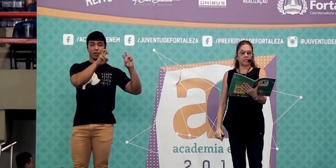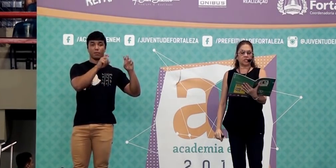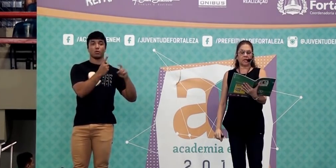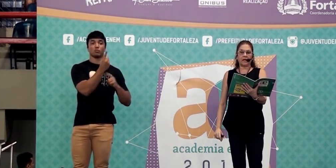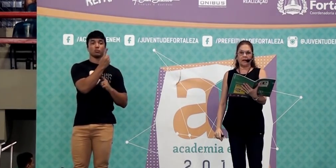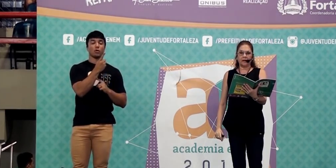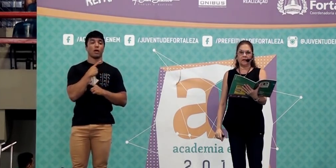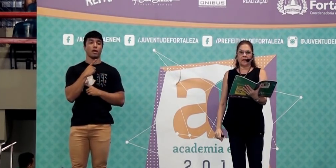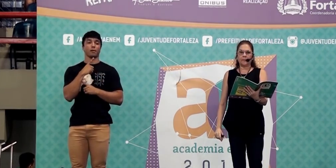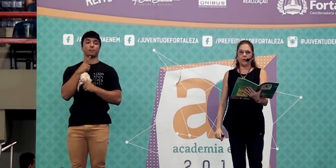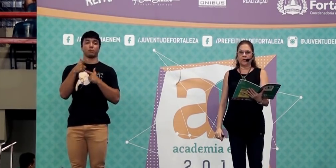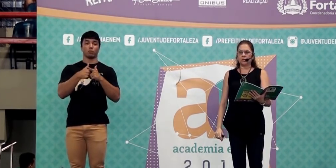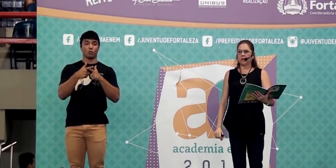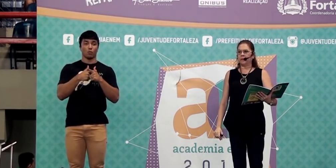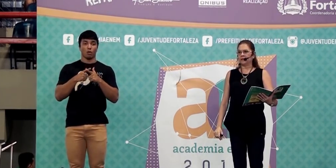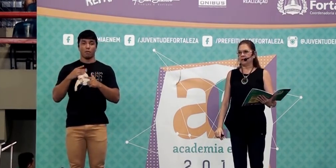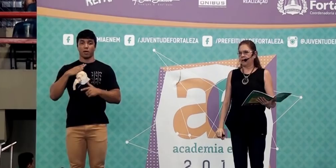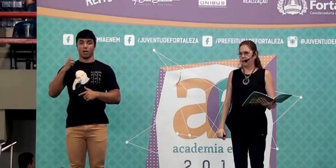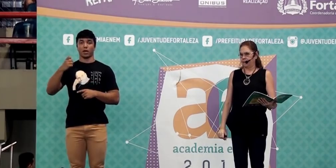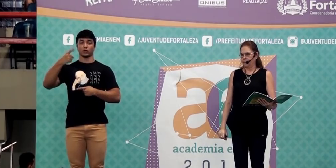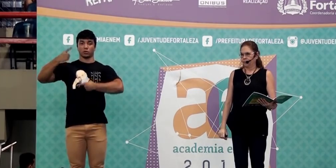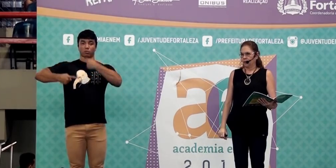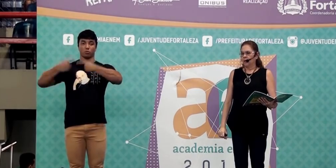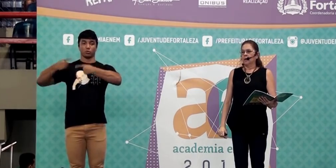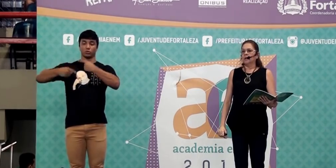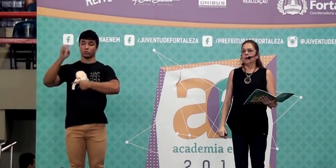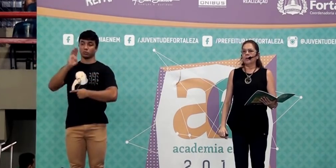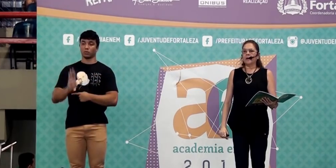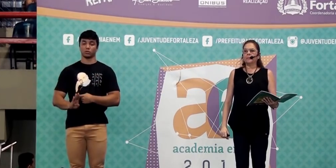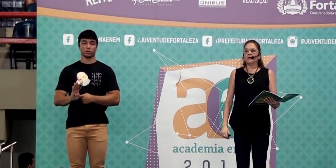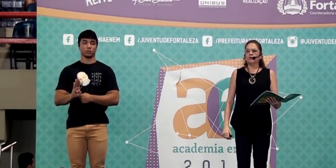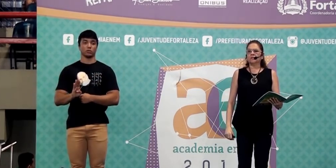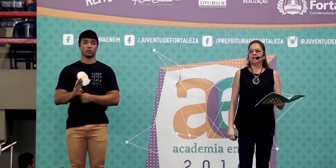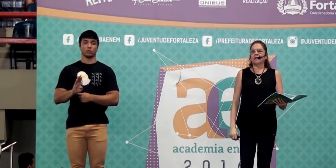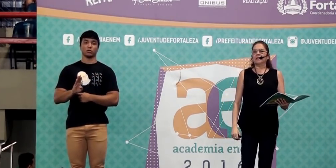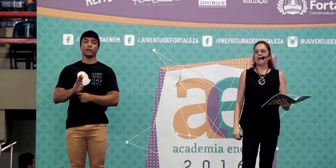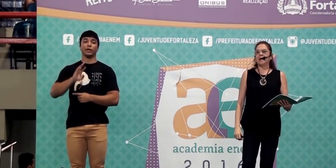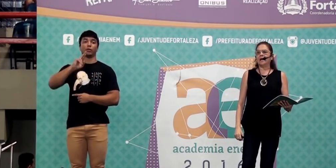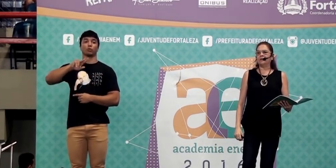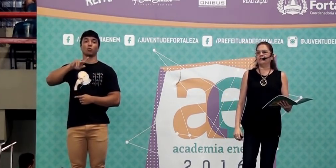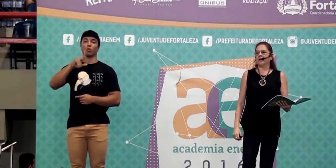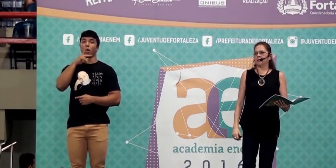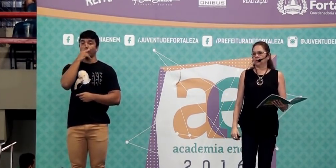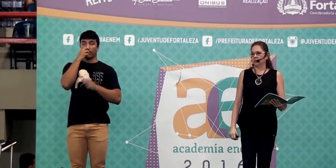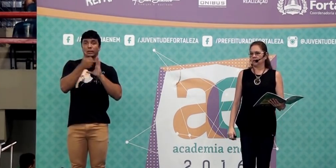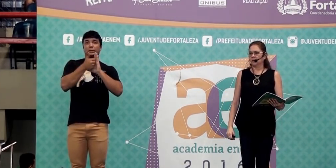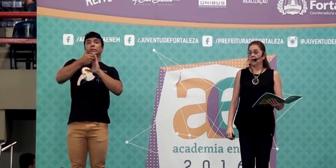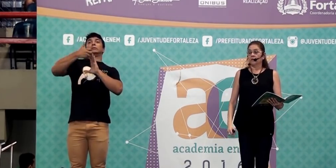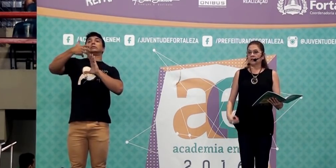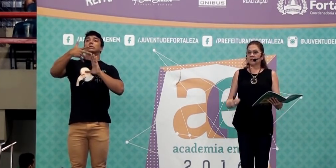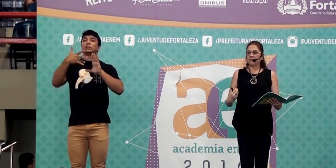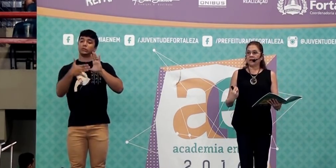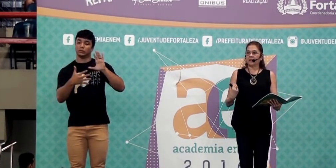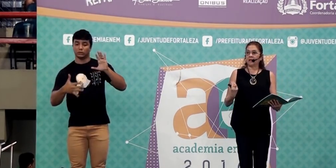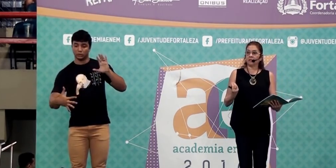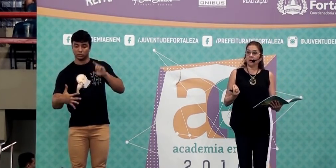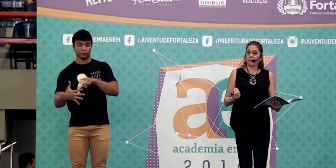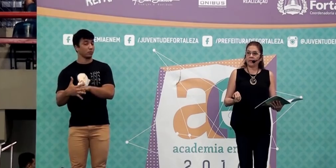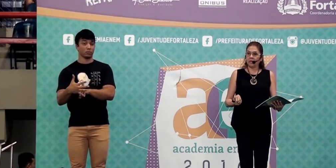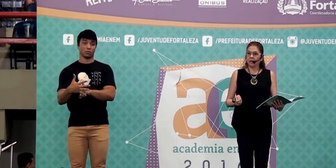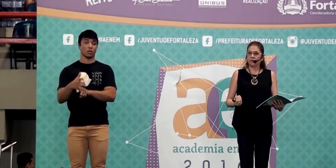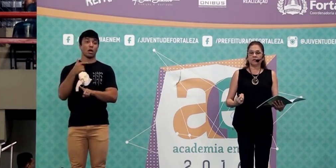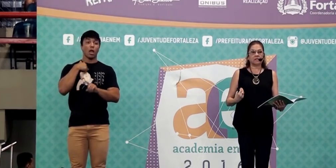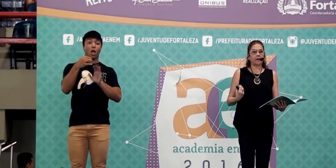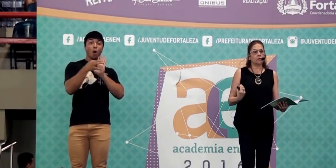crise ética na política brasileira. Não é para você narrar fatos, você vai dar